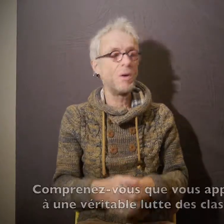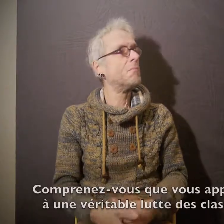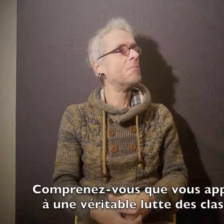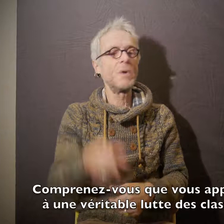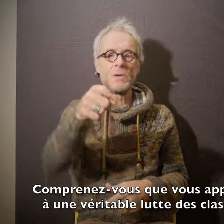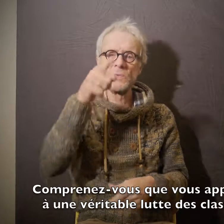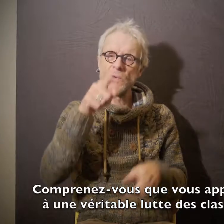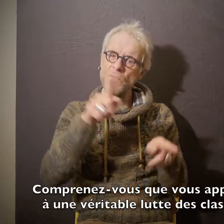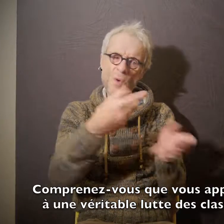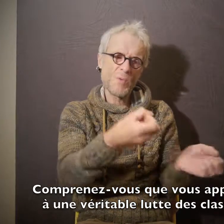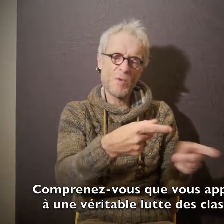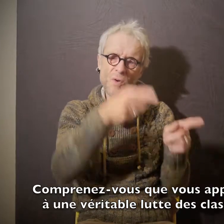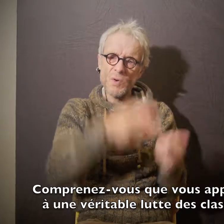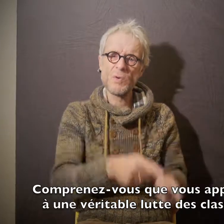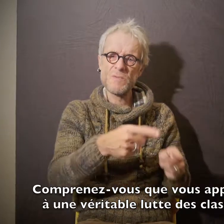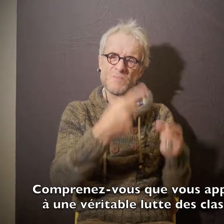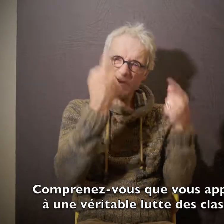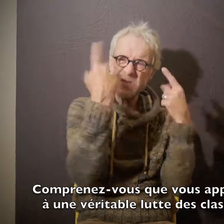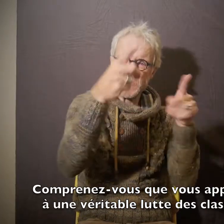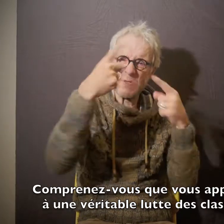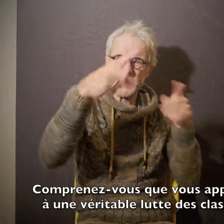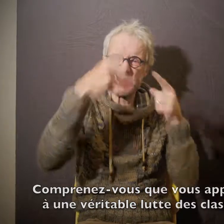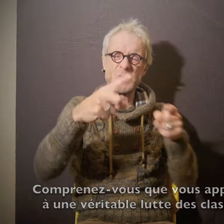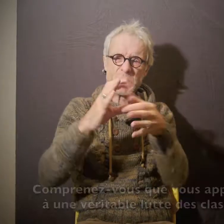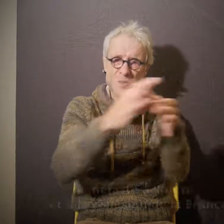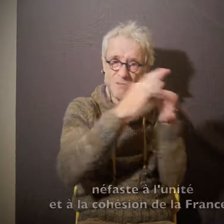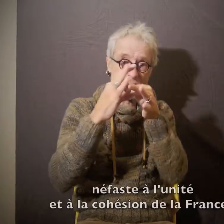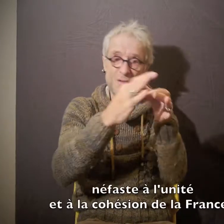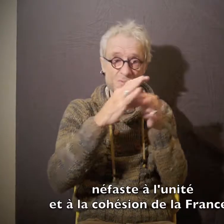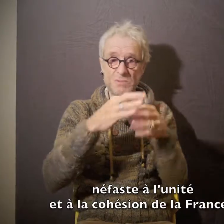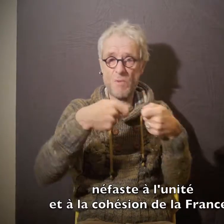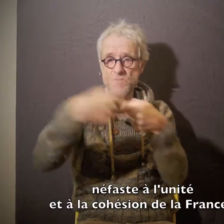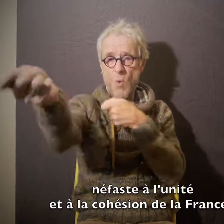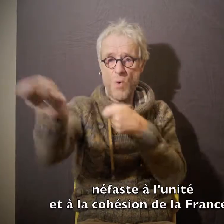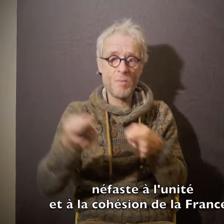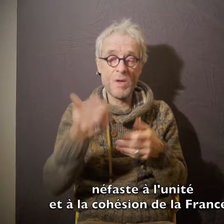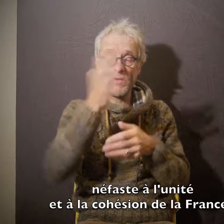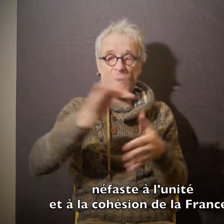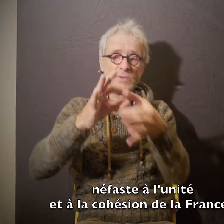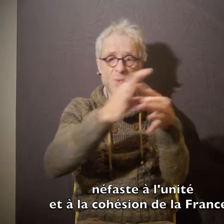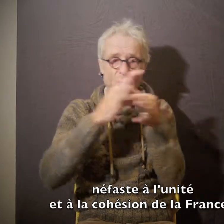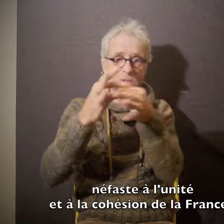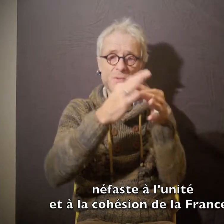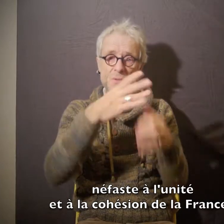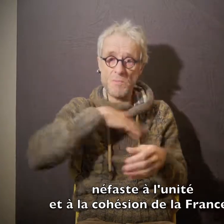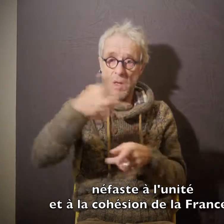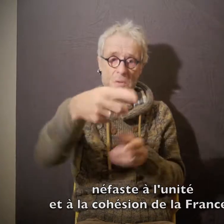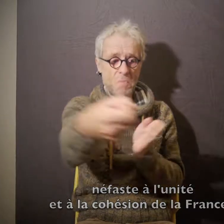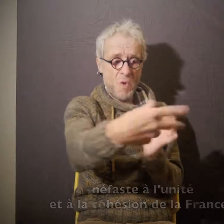Comprenez-vous que vous appelez à une véritable lutte des classes néfaste à l'unité et à la cohésion de la France? Que